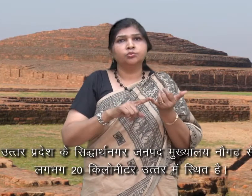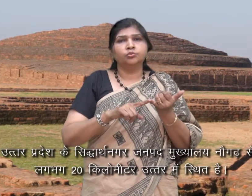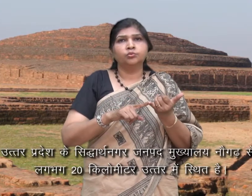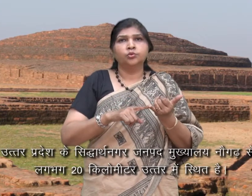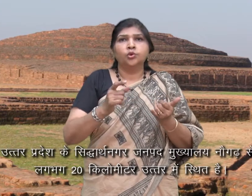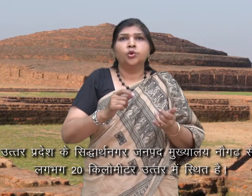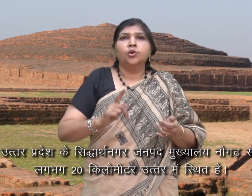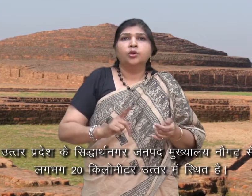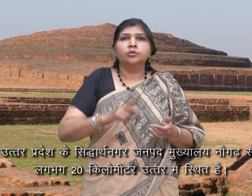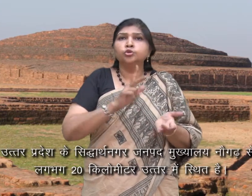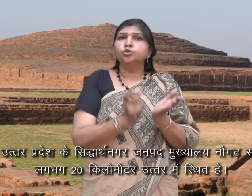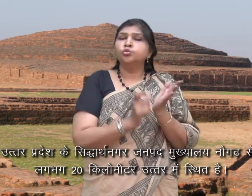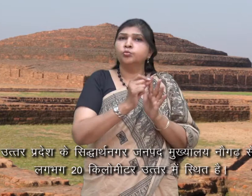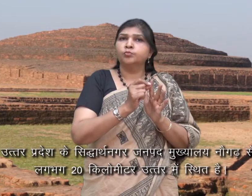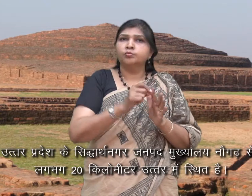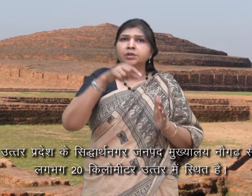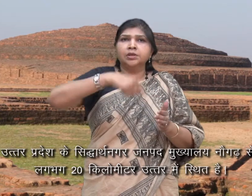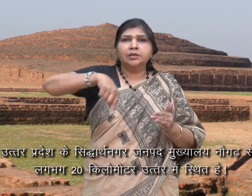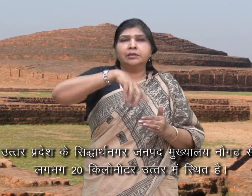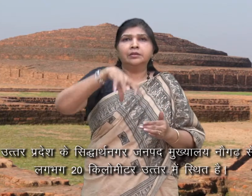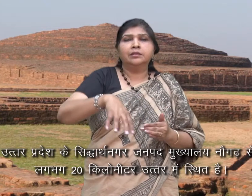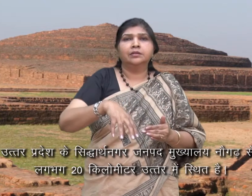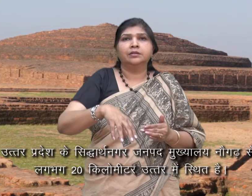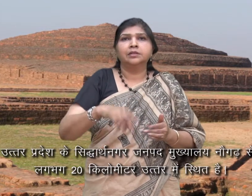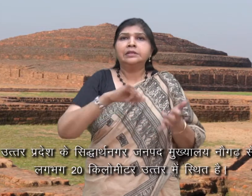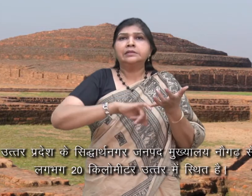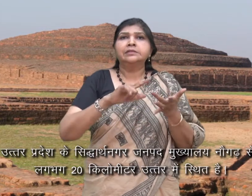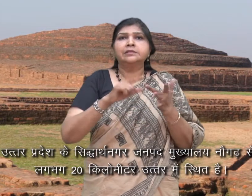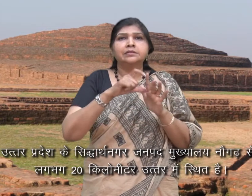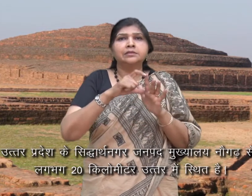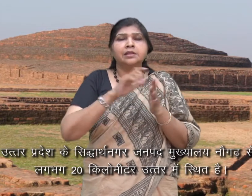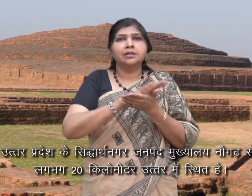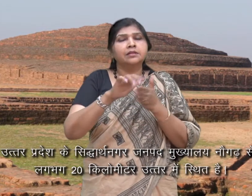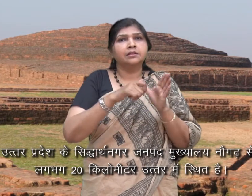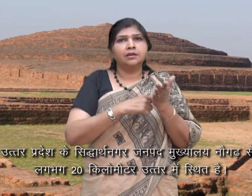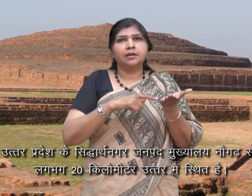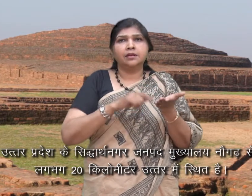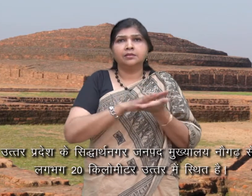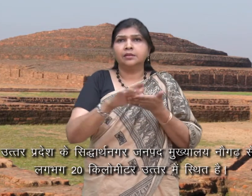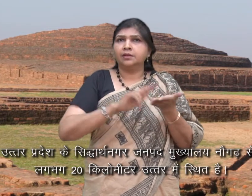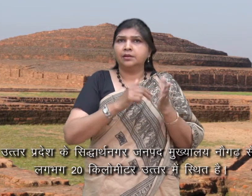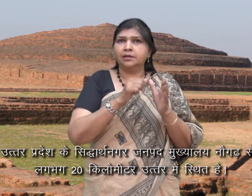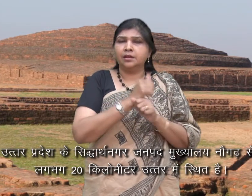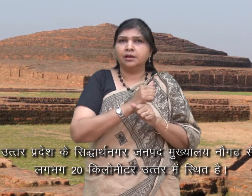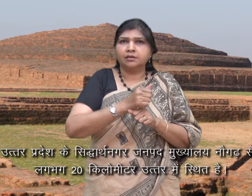उत्तर प्रदेश के सिद्धार्थनगर जनपद मुख्यालय नौगढ़ से लगभग 20 किलोमीटर उत्तर में स्थित है।